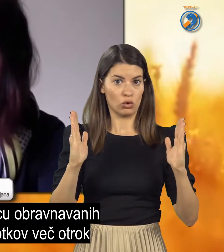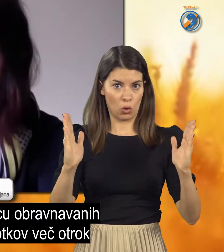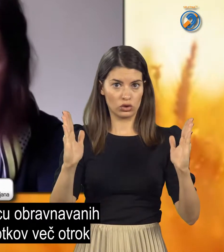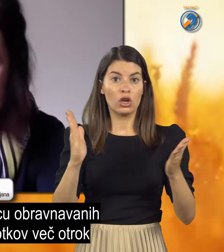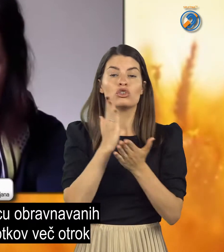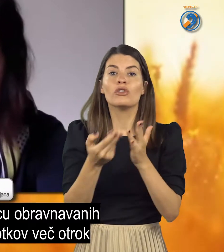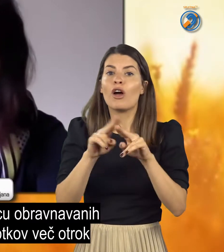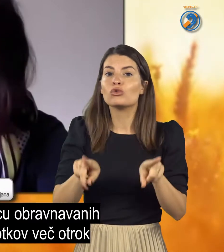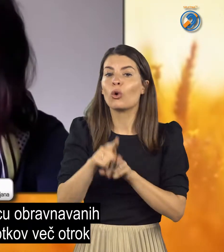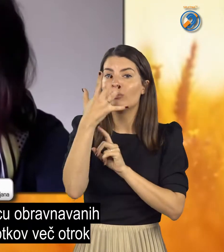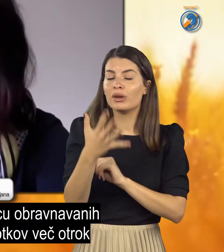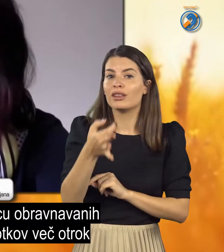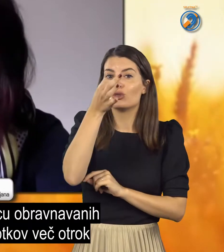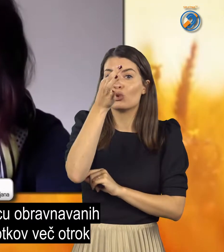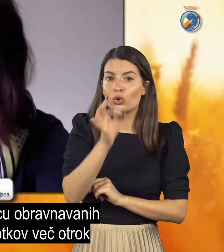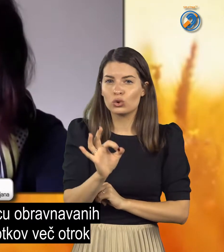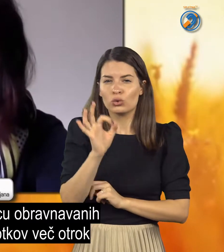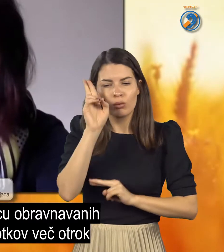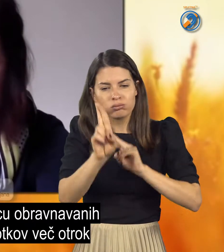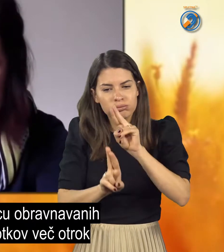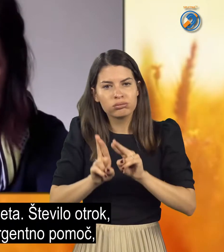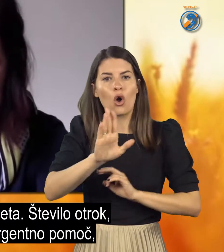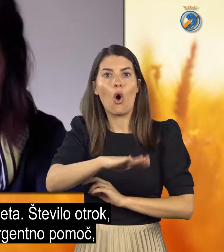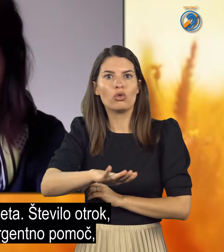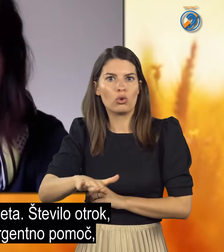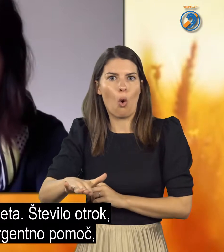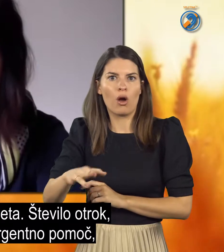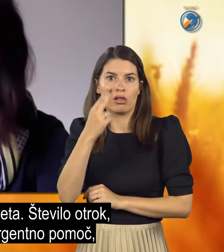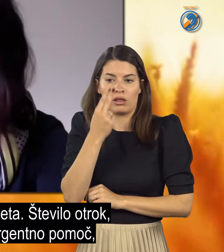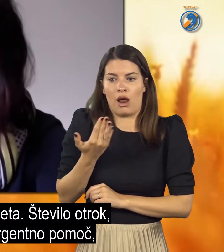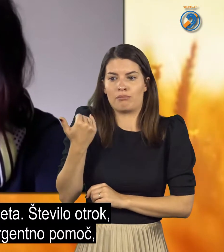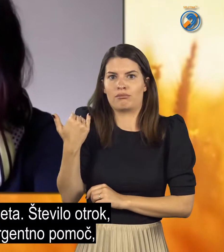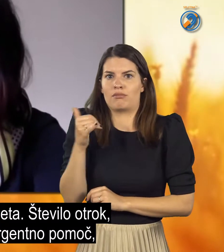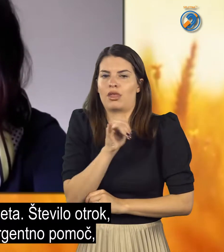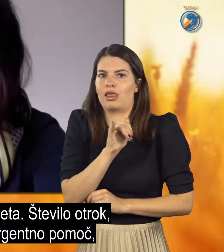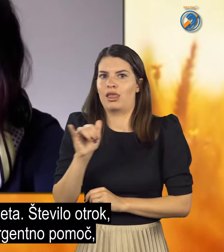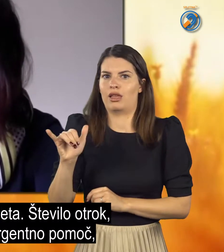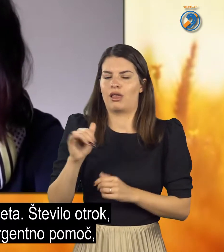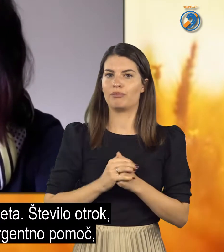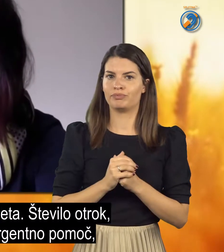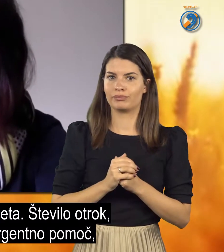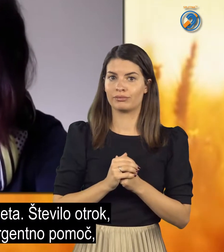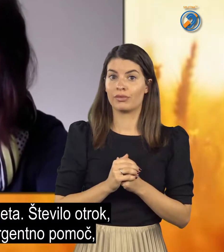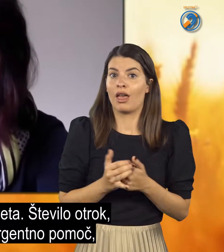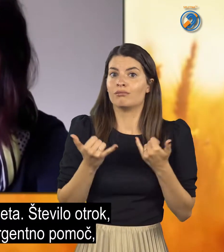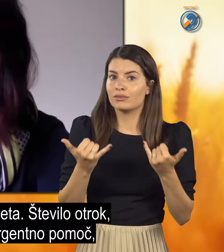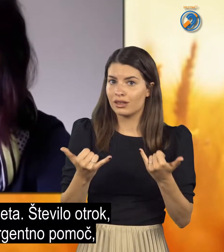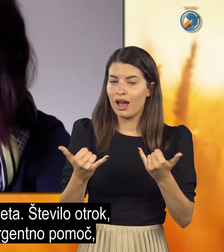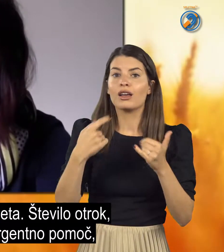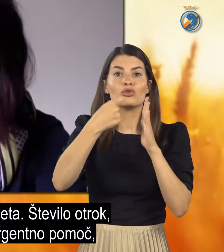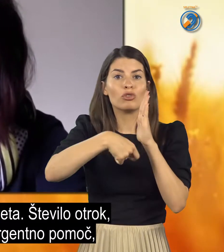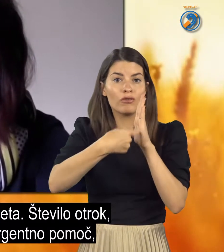že več kot 50% obravnavanih otrok glede na prejšnja leta, da je zdaj